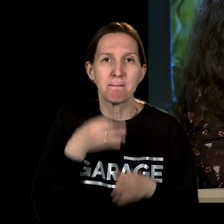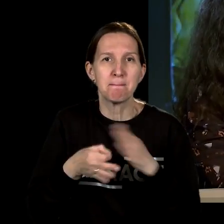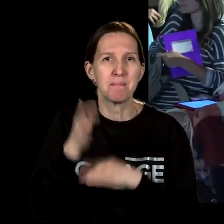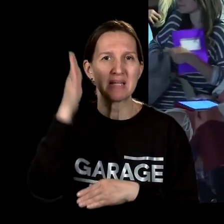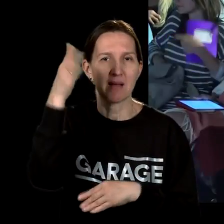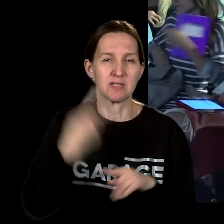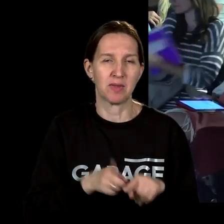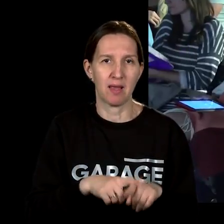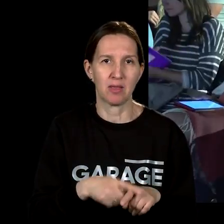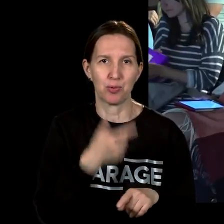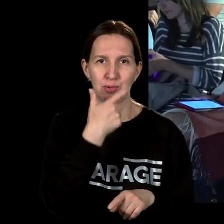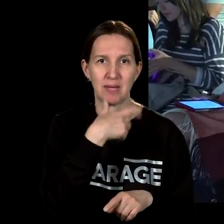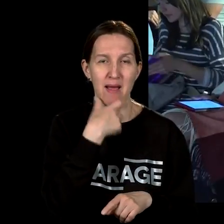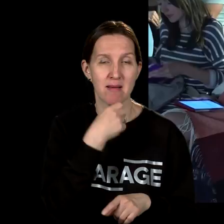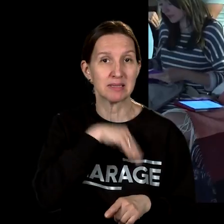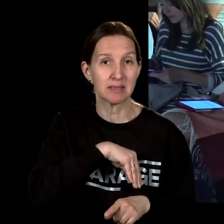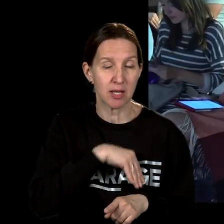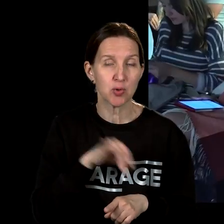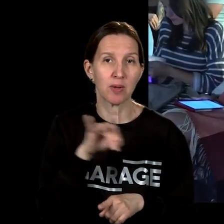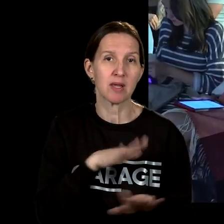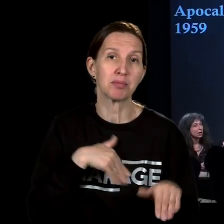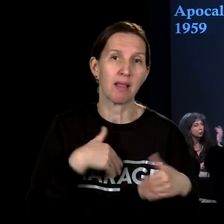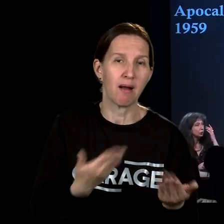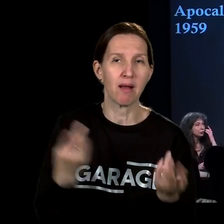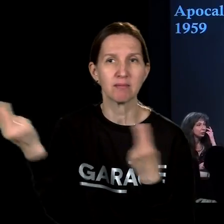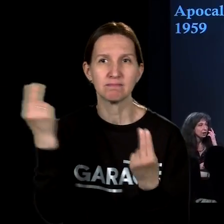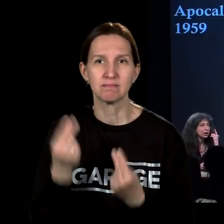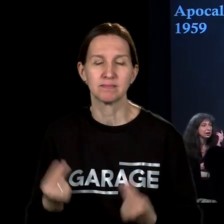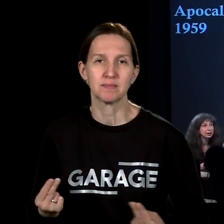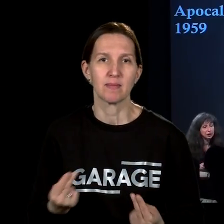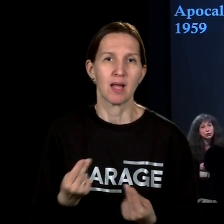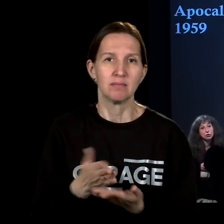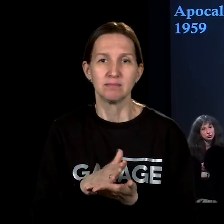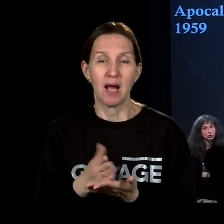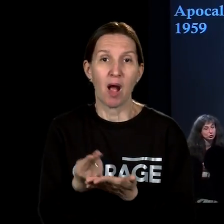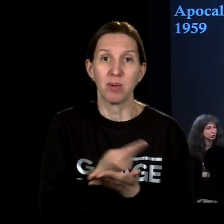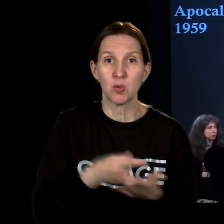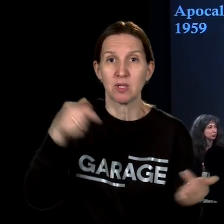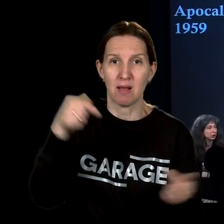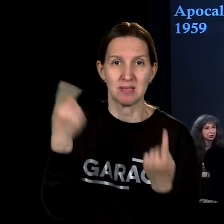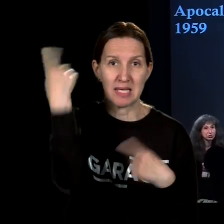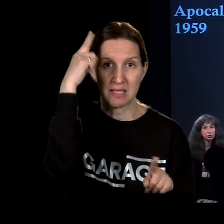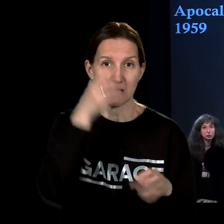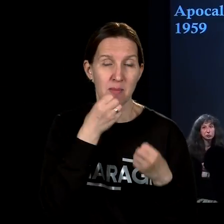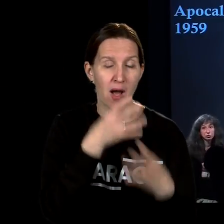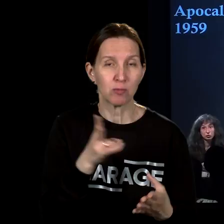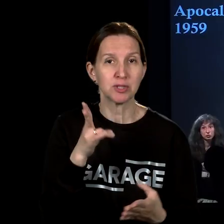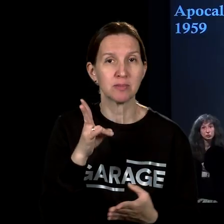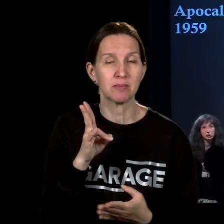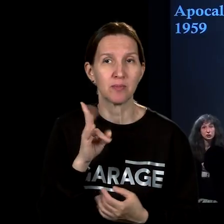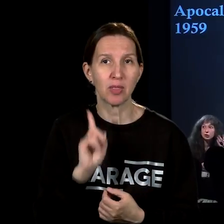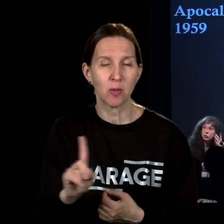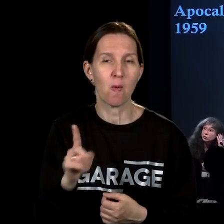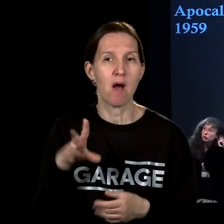на грани, в общем, иллюстрации к сказкам хорошим, но... И религиозного искусства. Как он